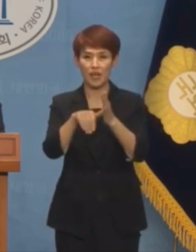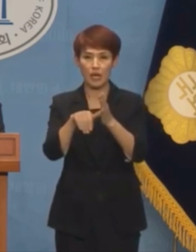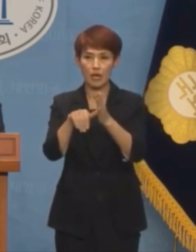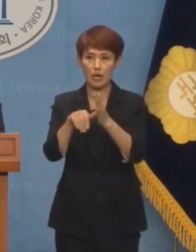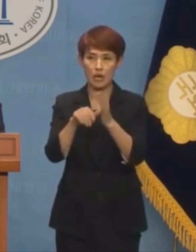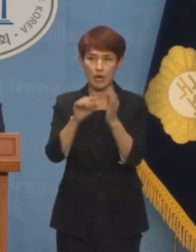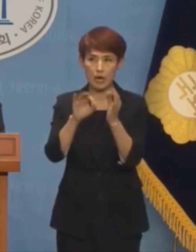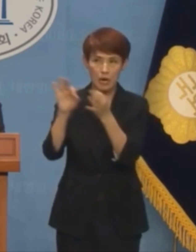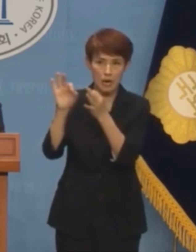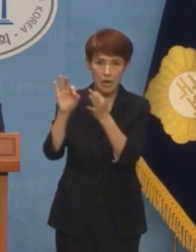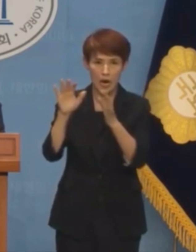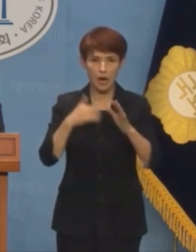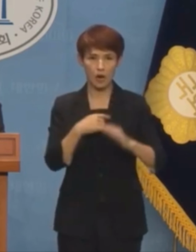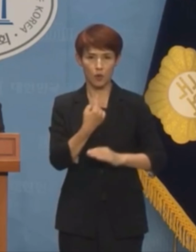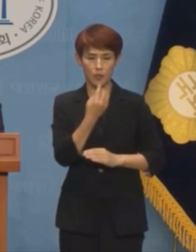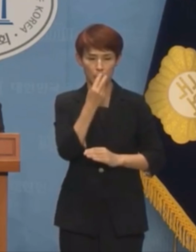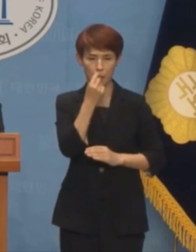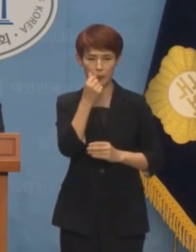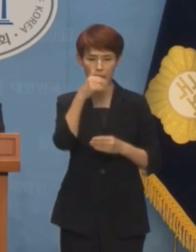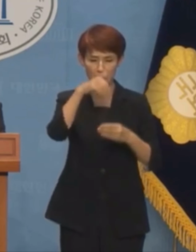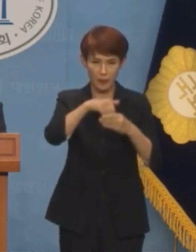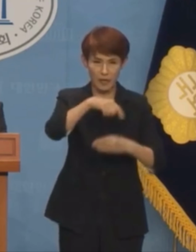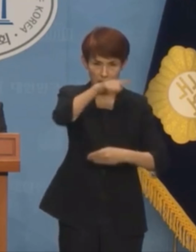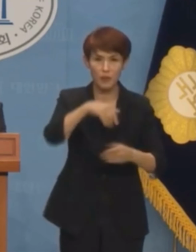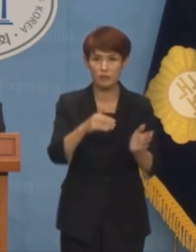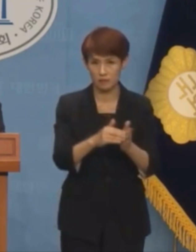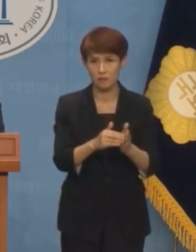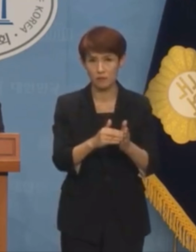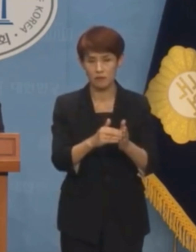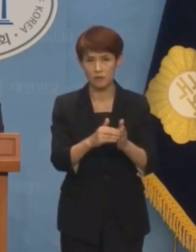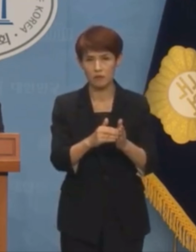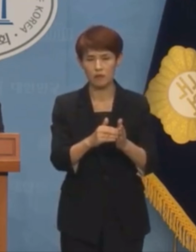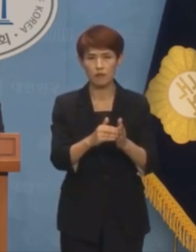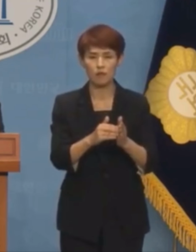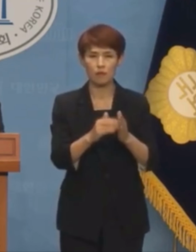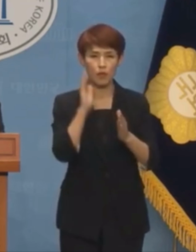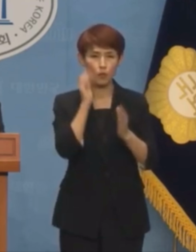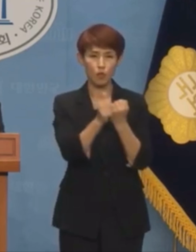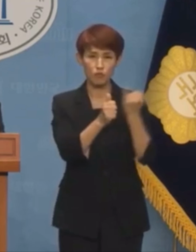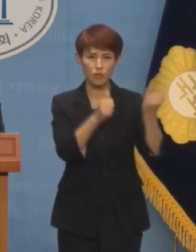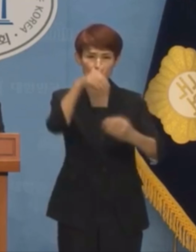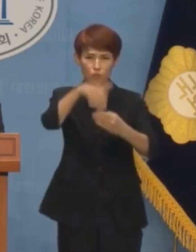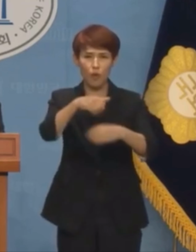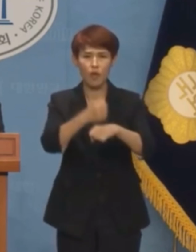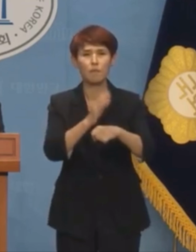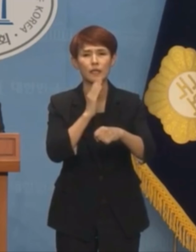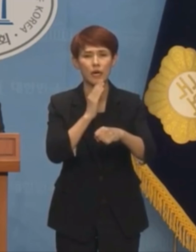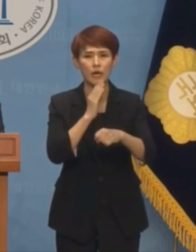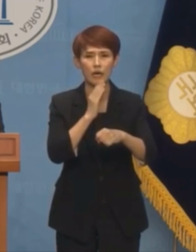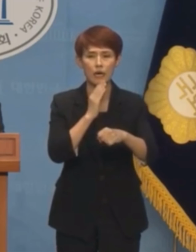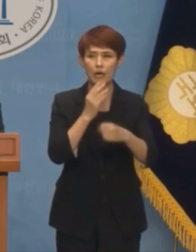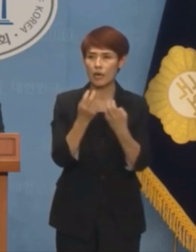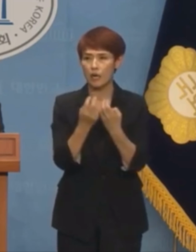의식해 혼자 몰래 사전 투표를 했습니다 대통령 부인이 투표를 안 할 수는 없고 얼굴